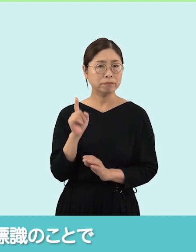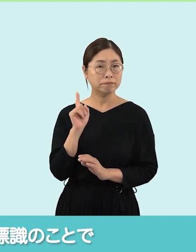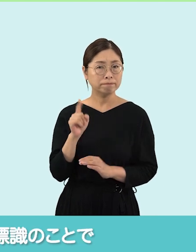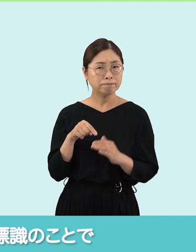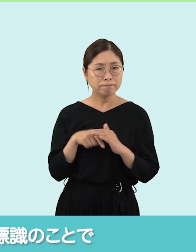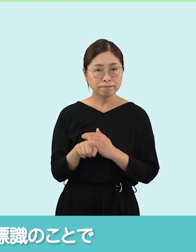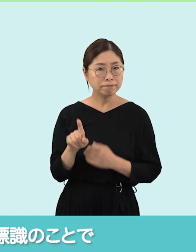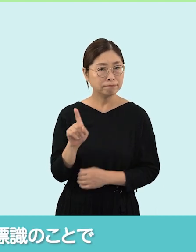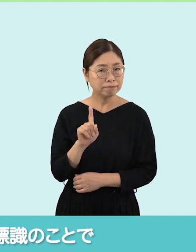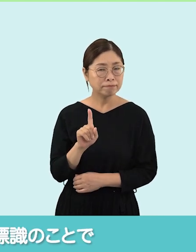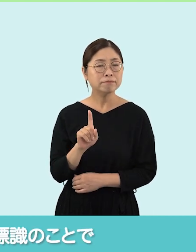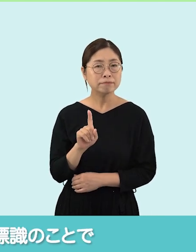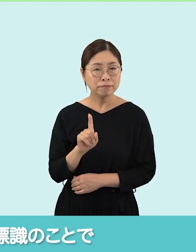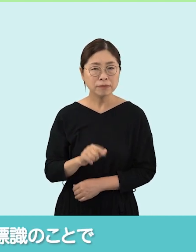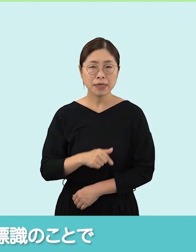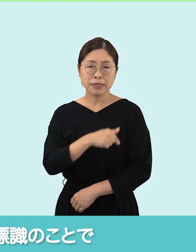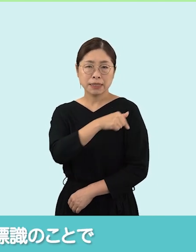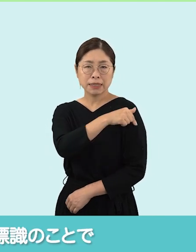RS とは